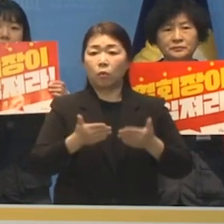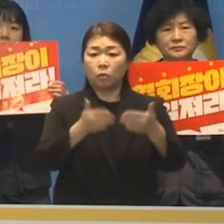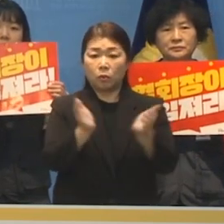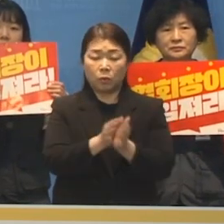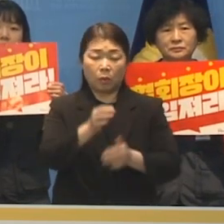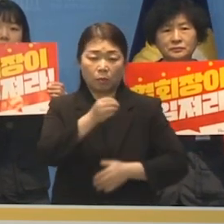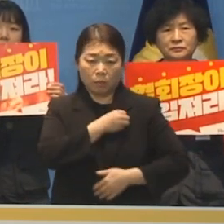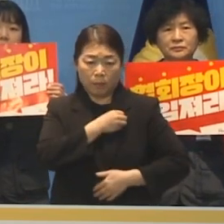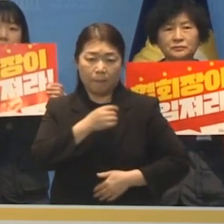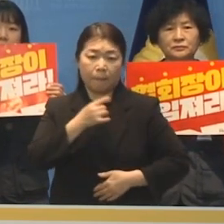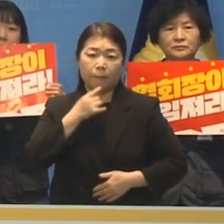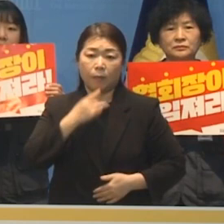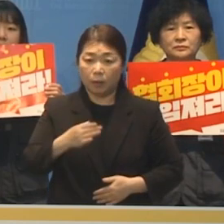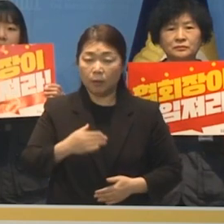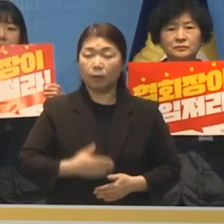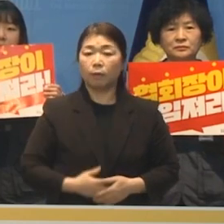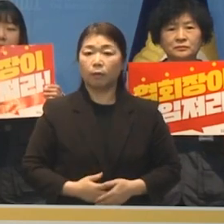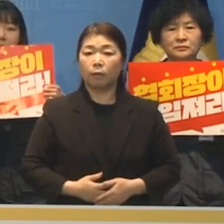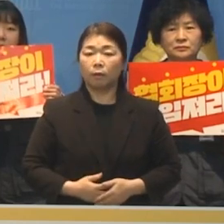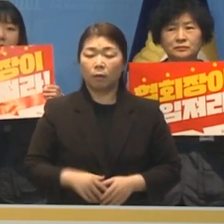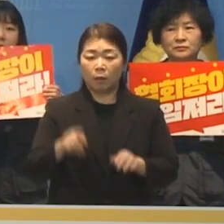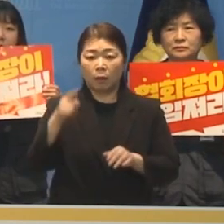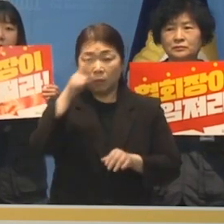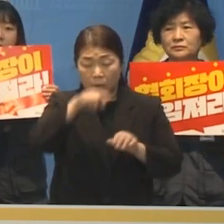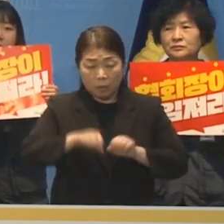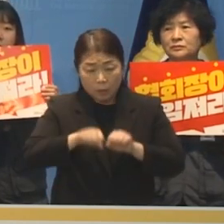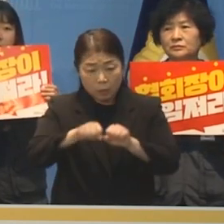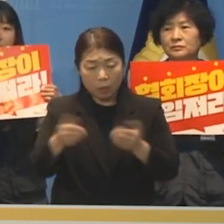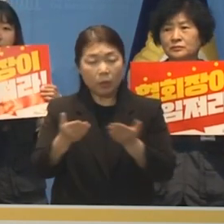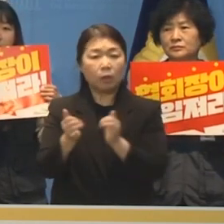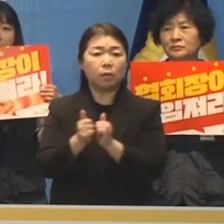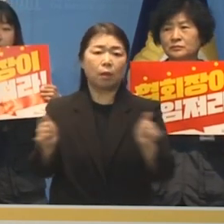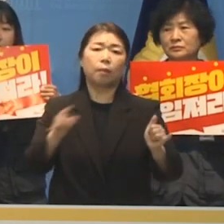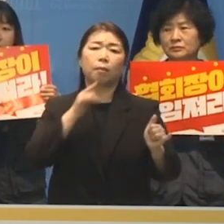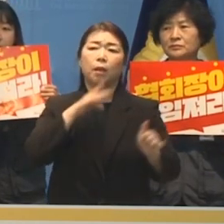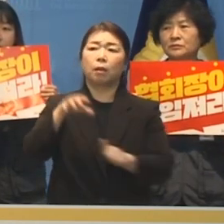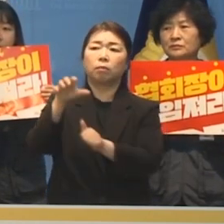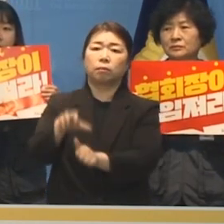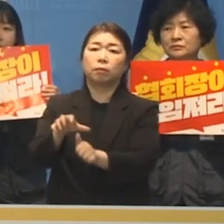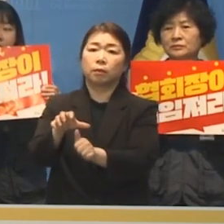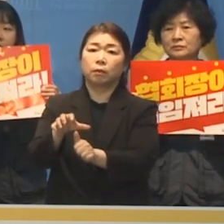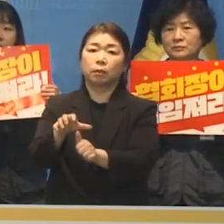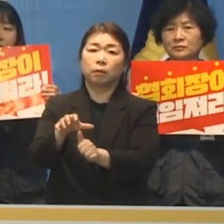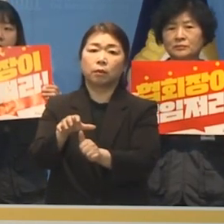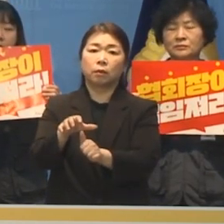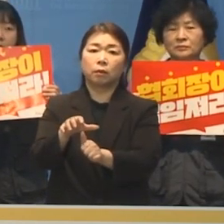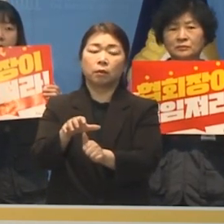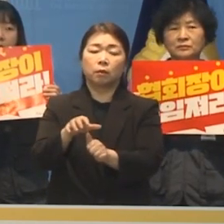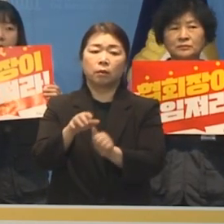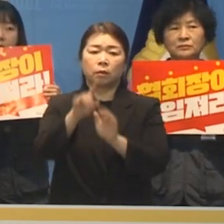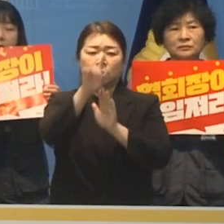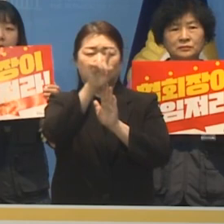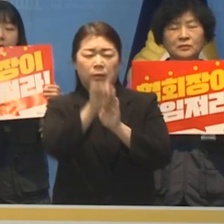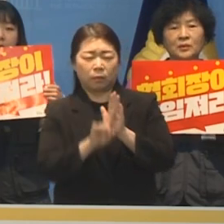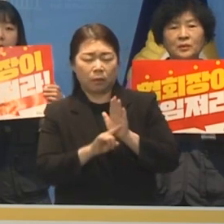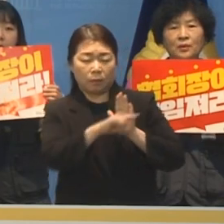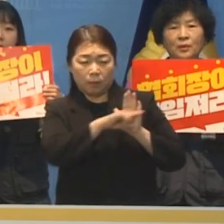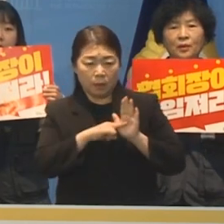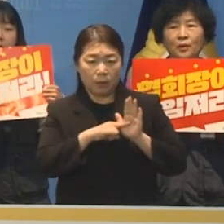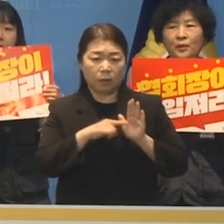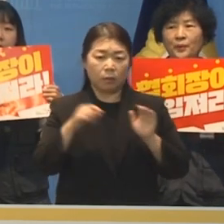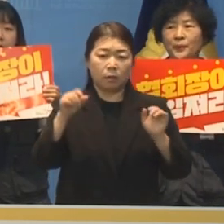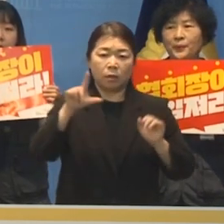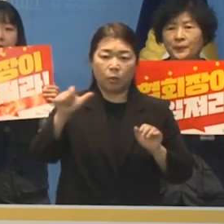조합원만, 우리 미화 노동자들만 배제시킨 것입니다. 영하 15도의 추위를 견디며 천막